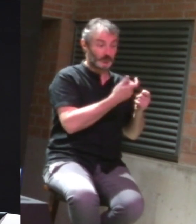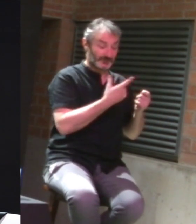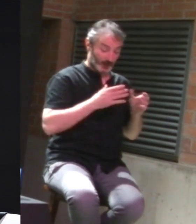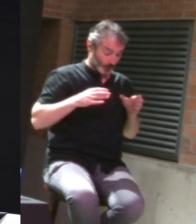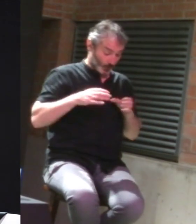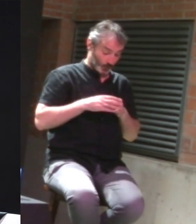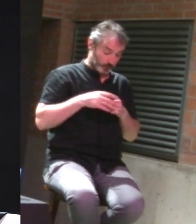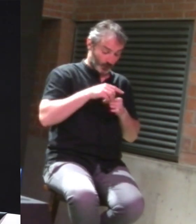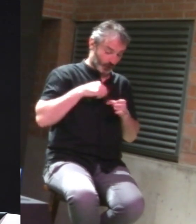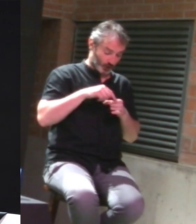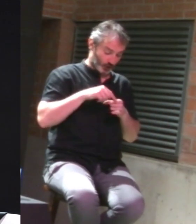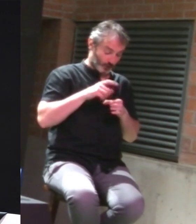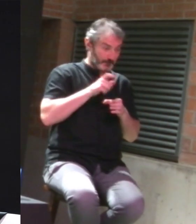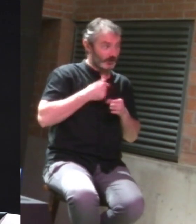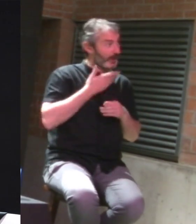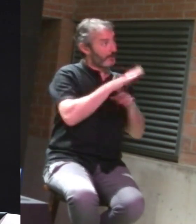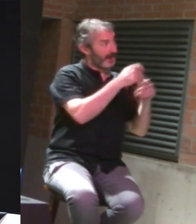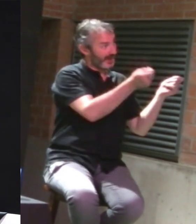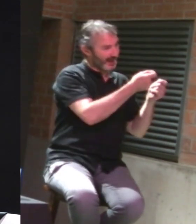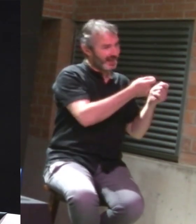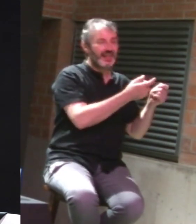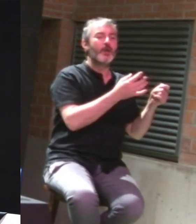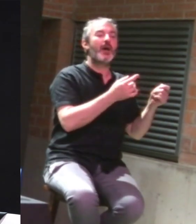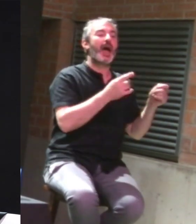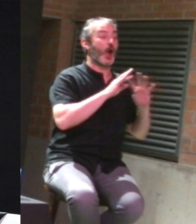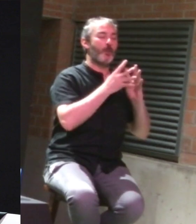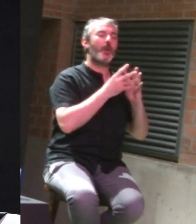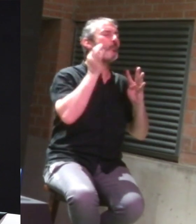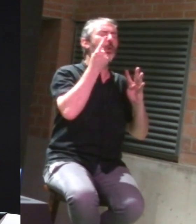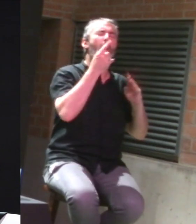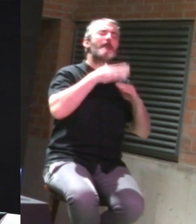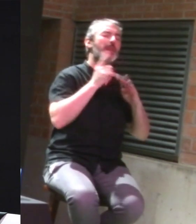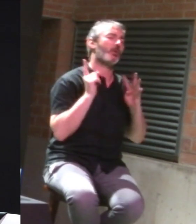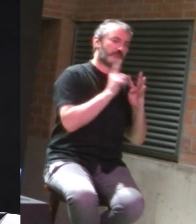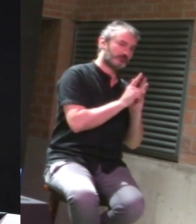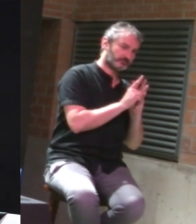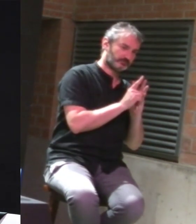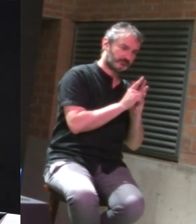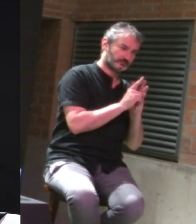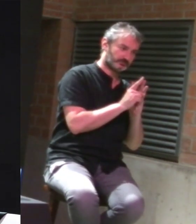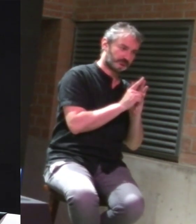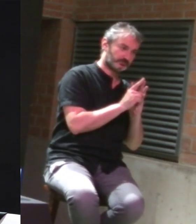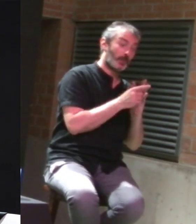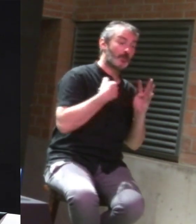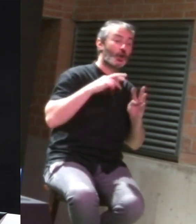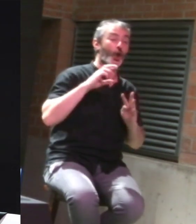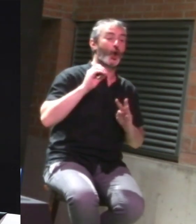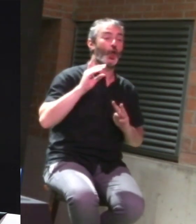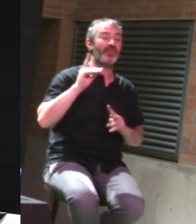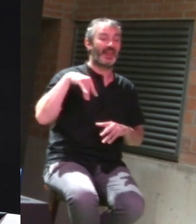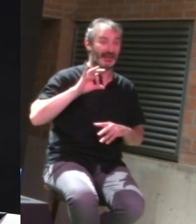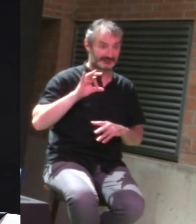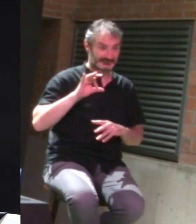grup de propagandistes hi hagi sempre una dona. I és així com a Ròdena s'integra un grup on viurà el que